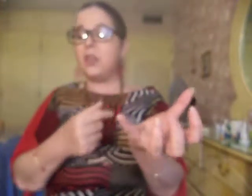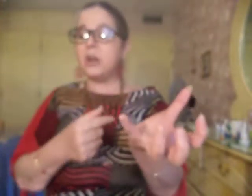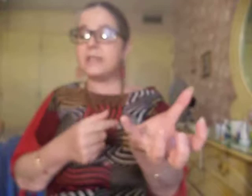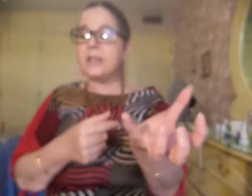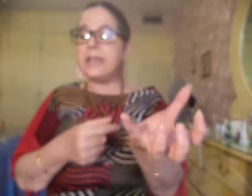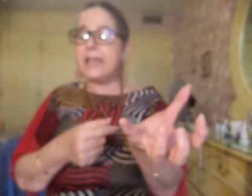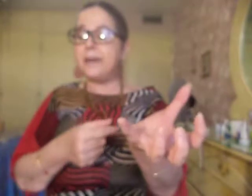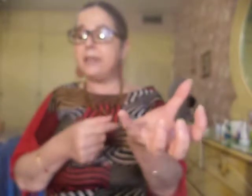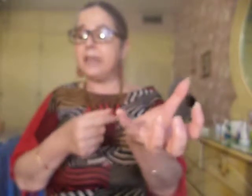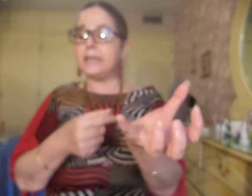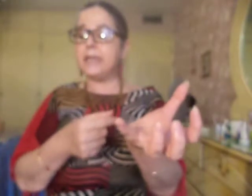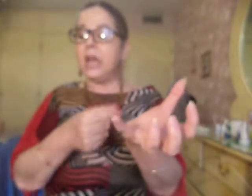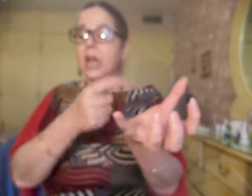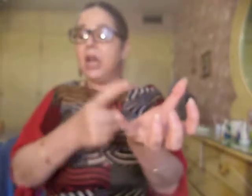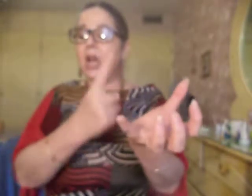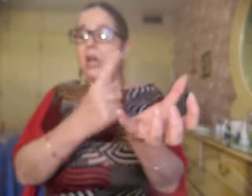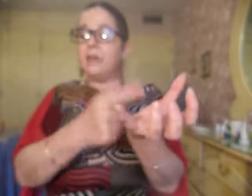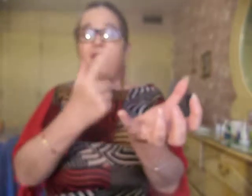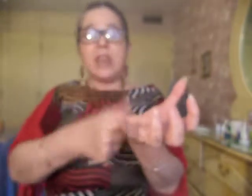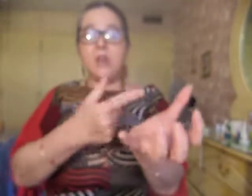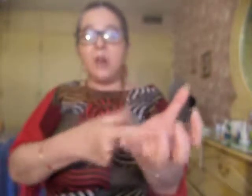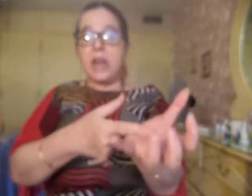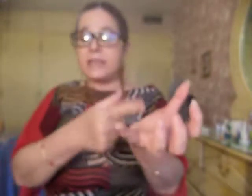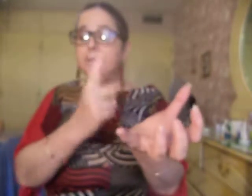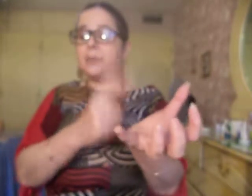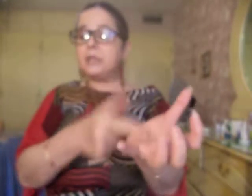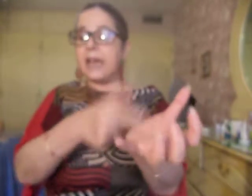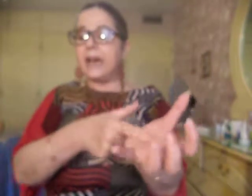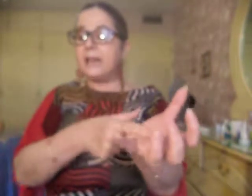todo lo que son las gramíneas, frijoles,